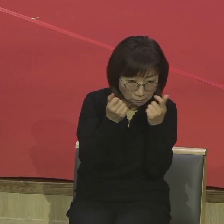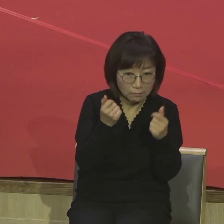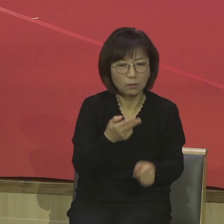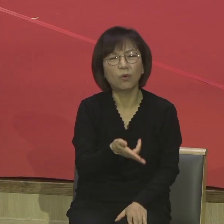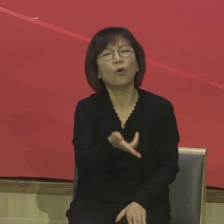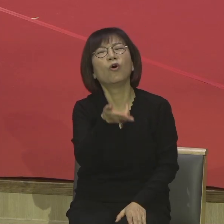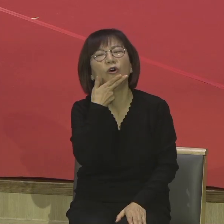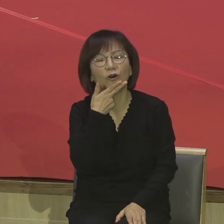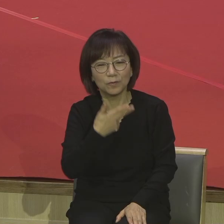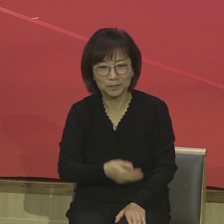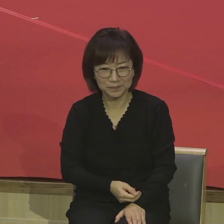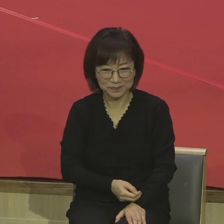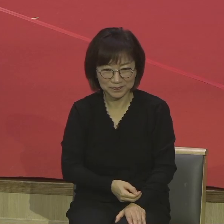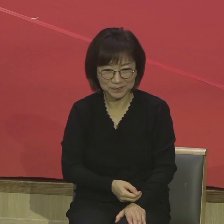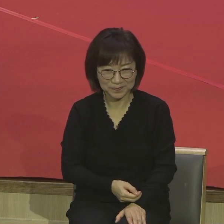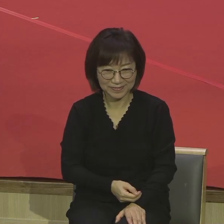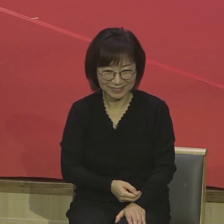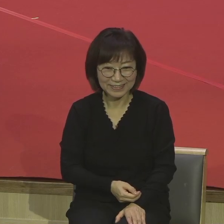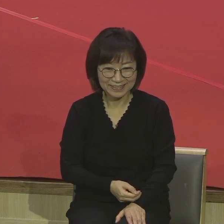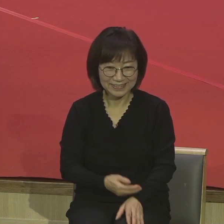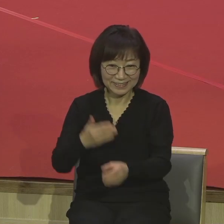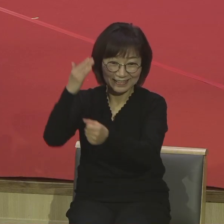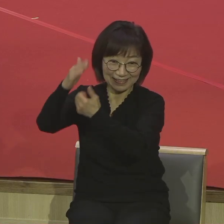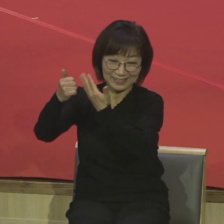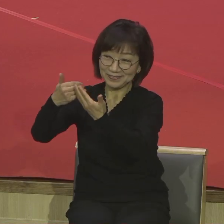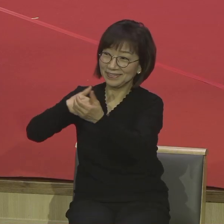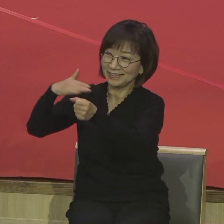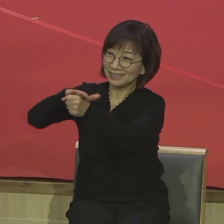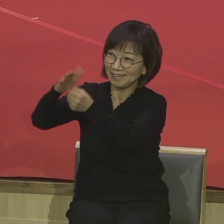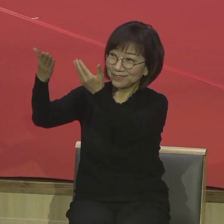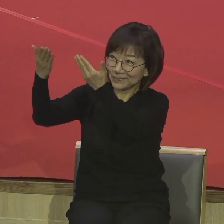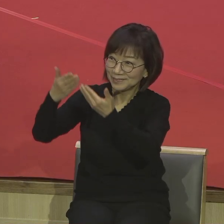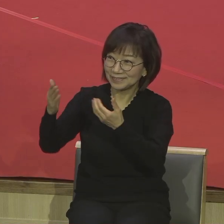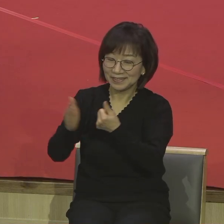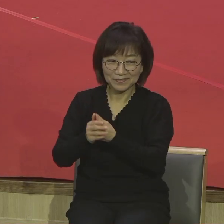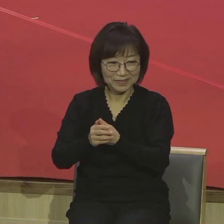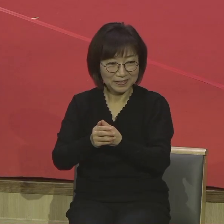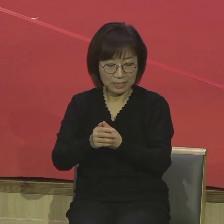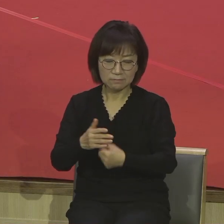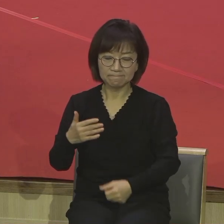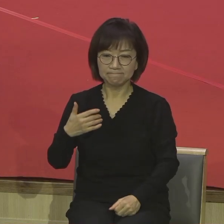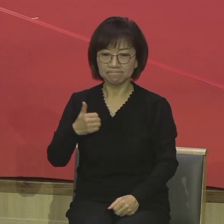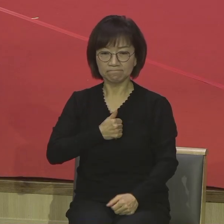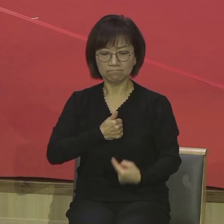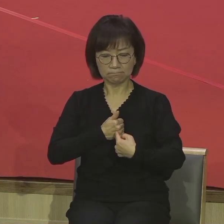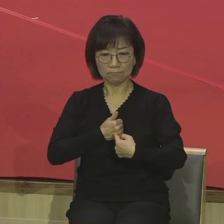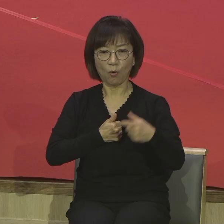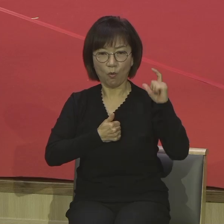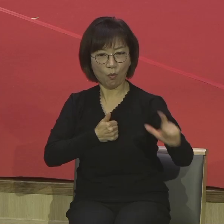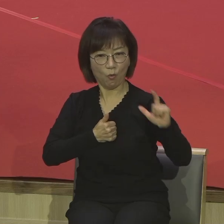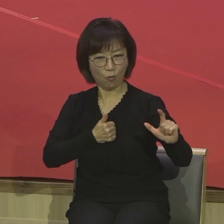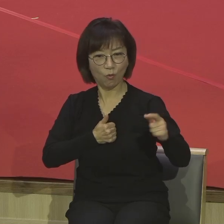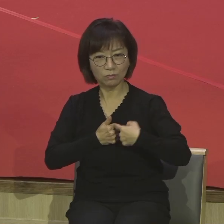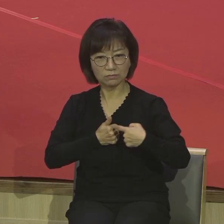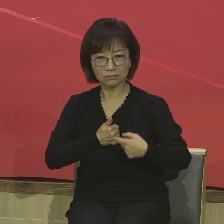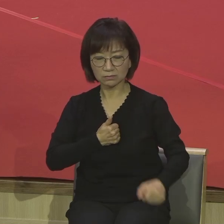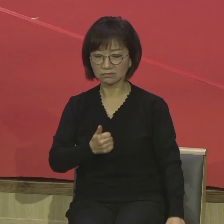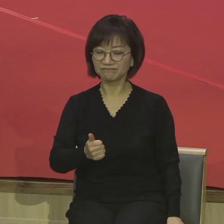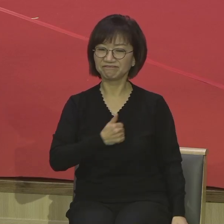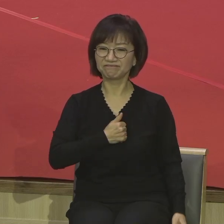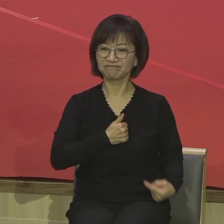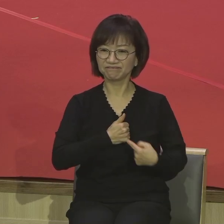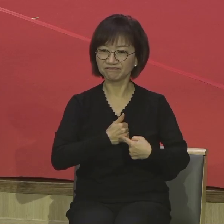아니, 하나님 나를 어떻게 볼까. 그걸 널 보기 때문에 영적 자존감이 세고, 이